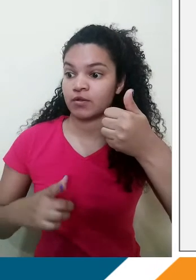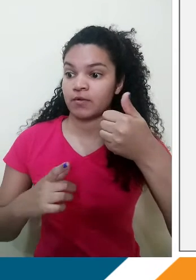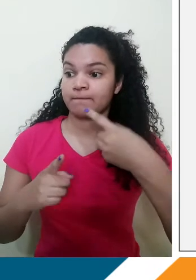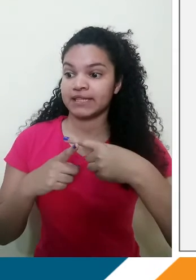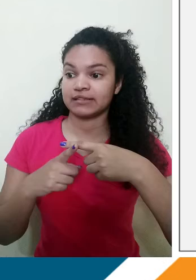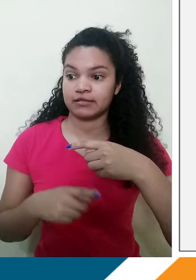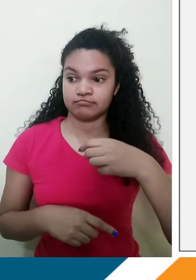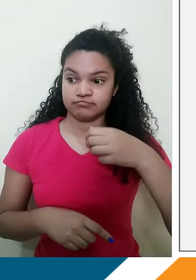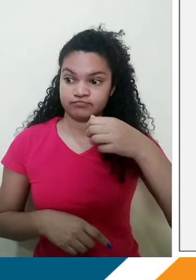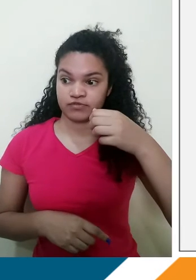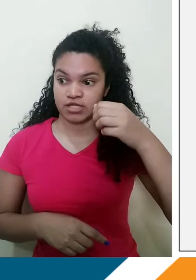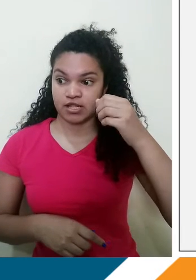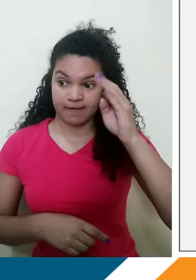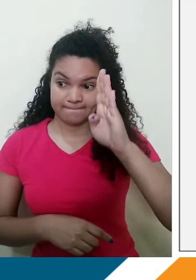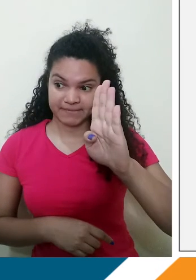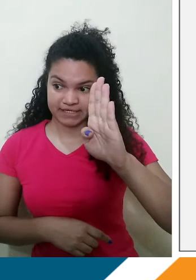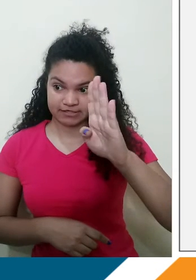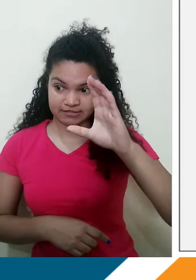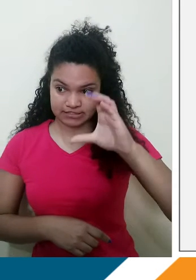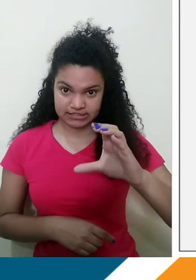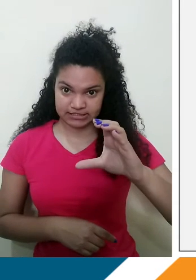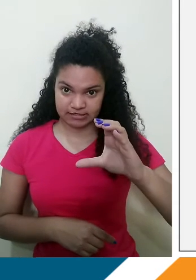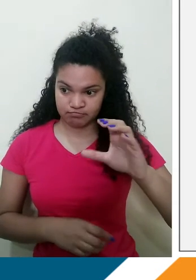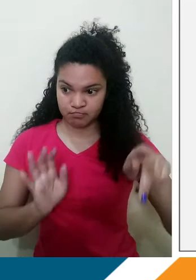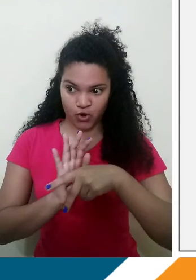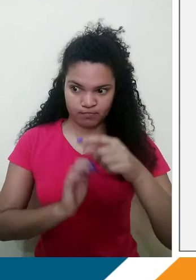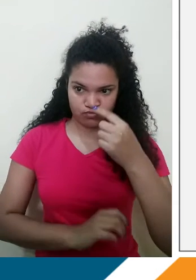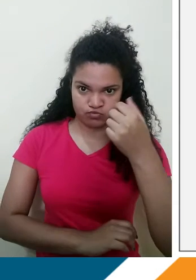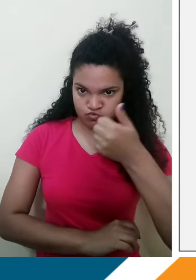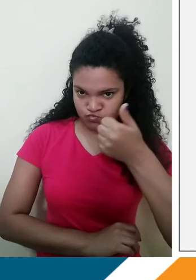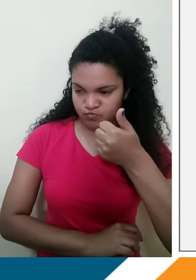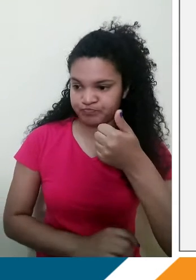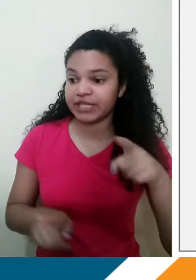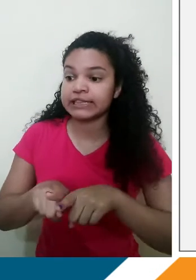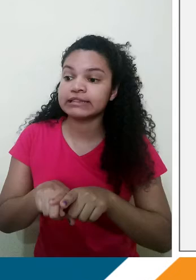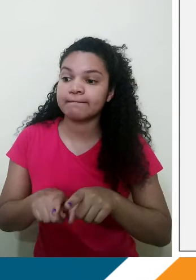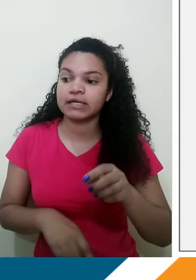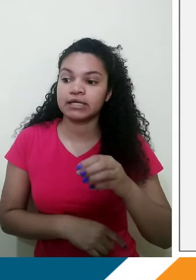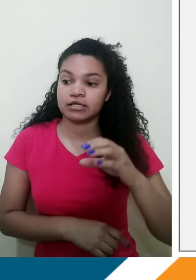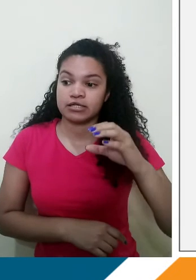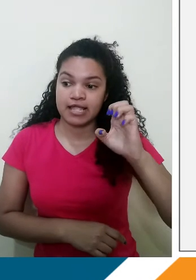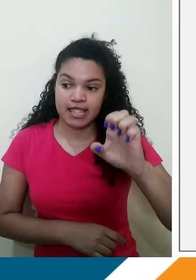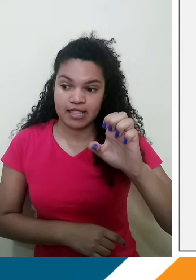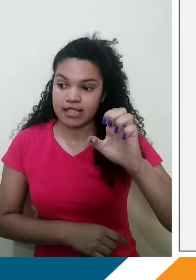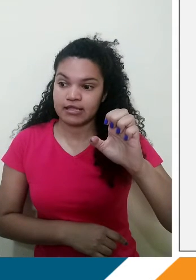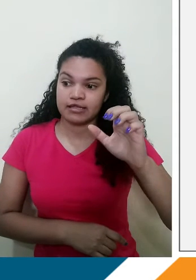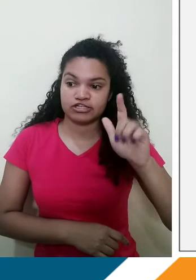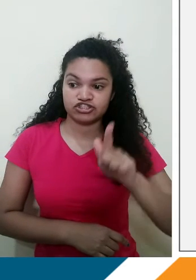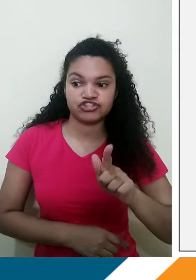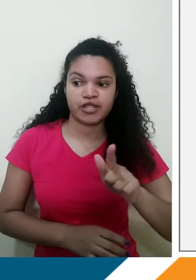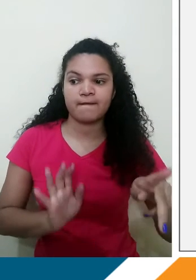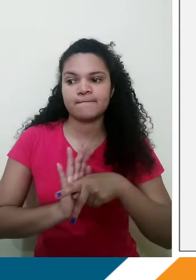alelo E e o alelo G para o locus 2. Alelos encontrados nos pais e que condicionam essa